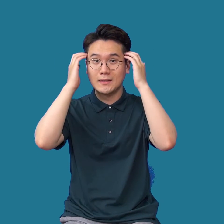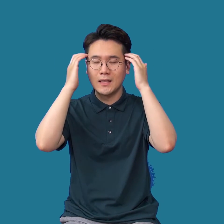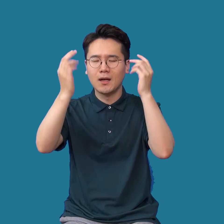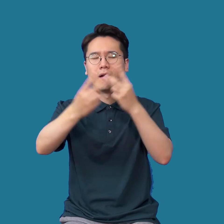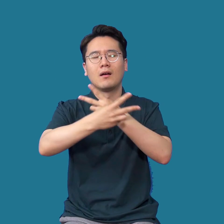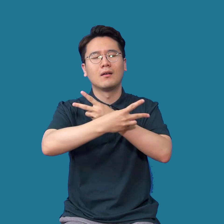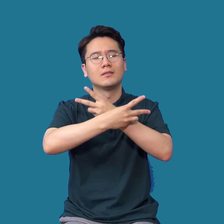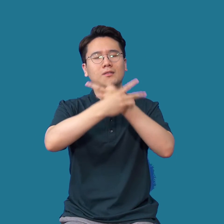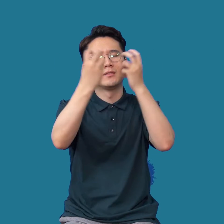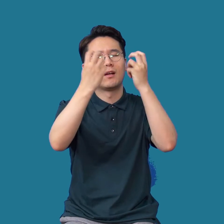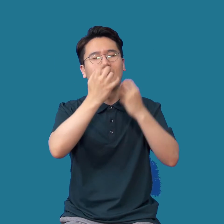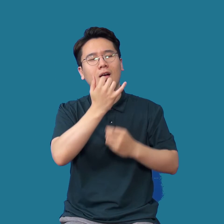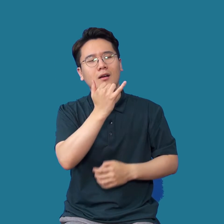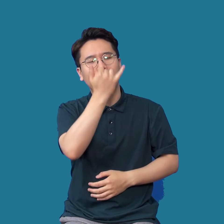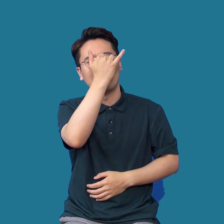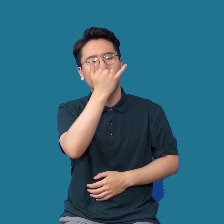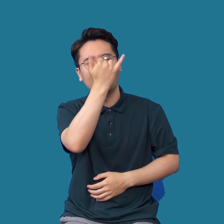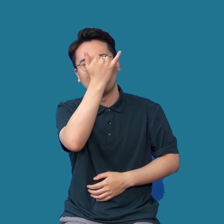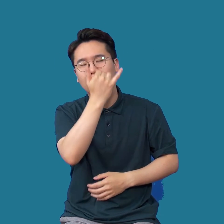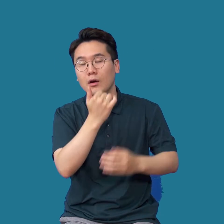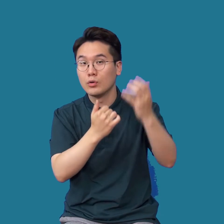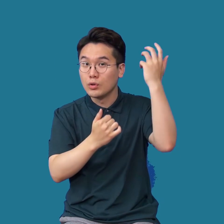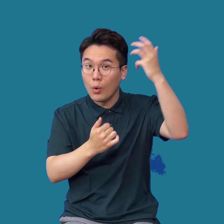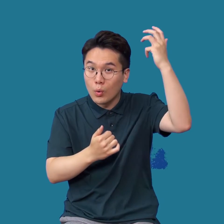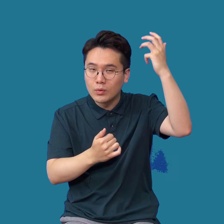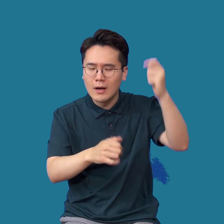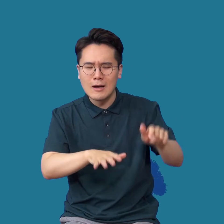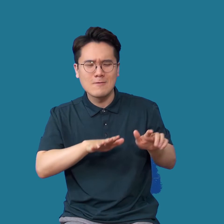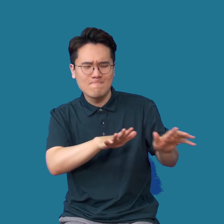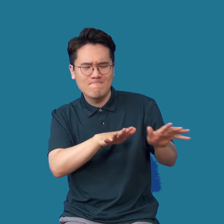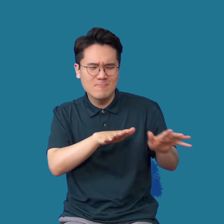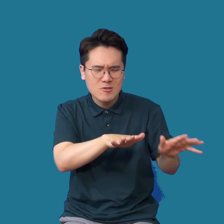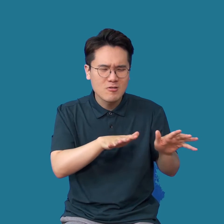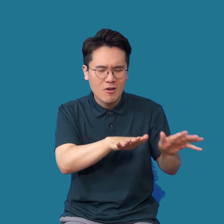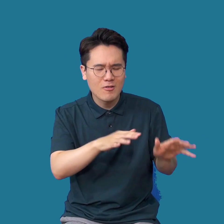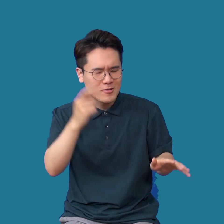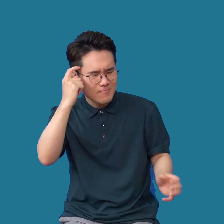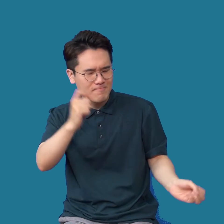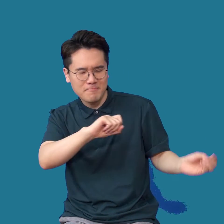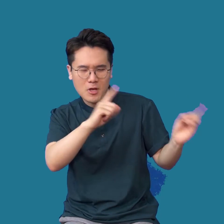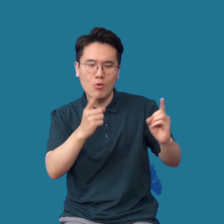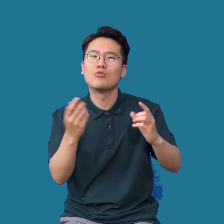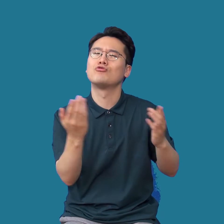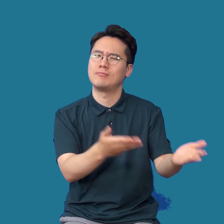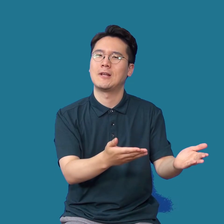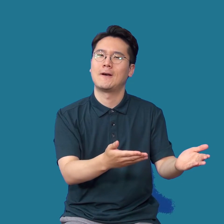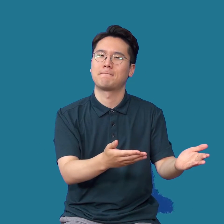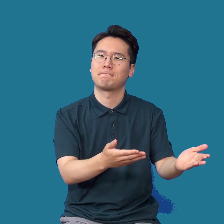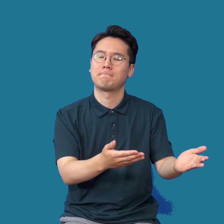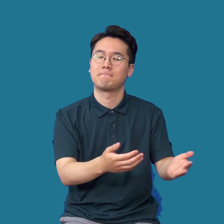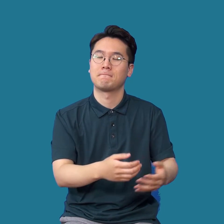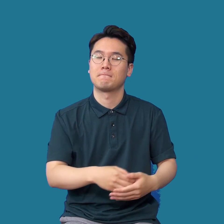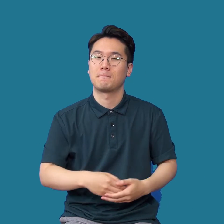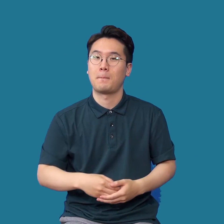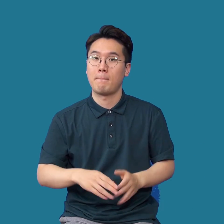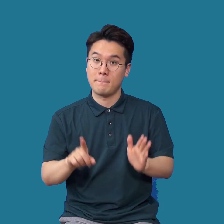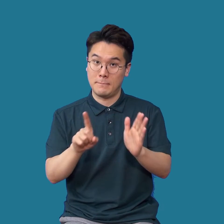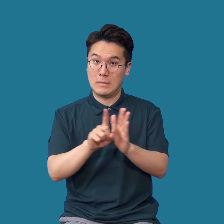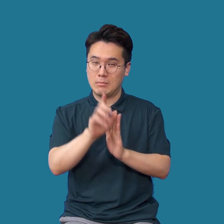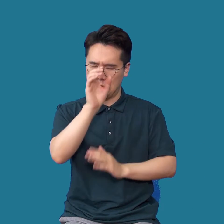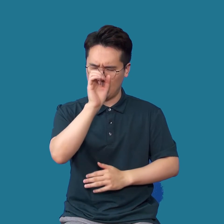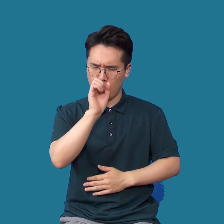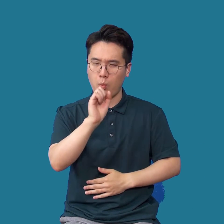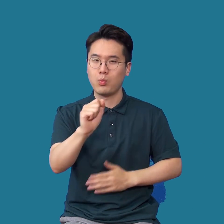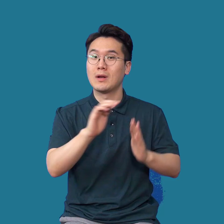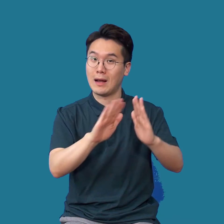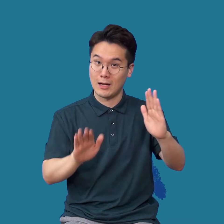깨웁니다. 세상 길로 나아가려고 하는 그 영혼을 고난이 돌이키게 만듭니다. 신앙 좋은 가정에